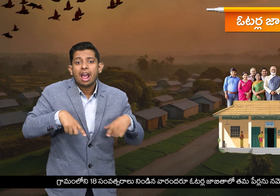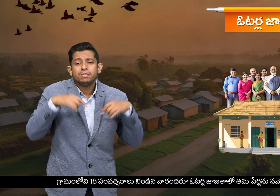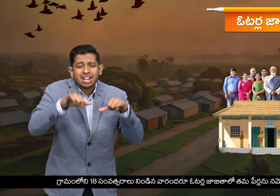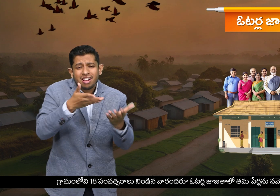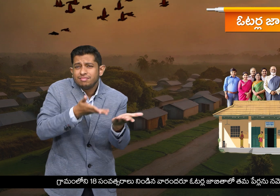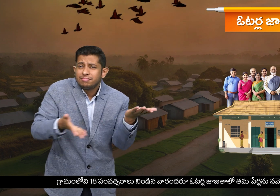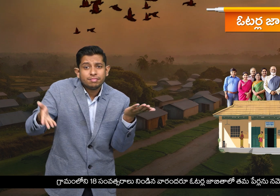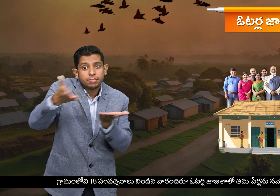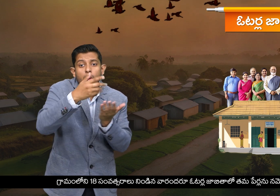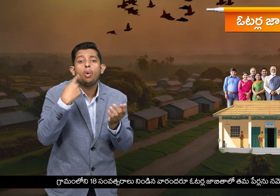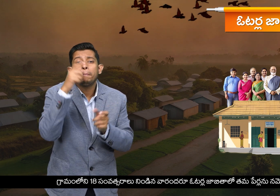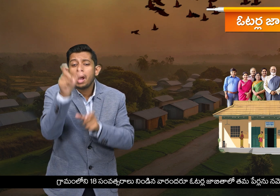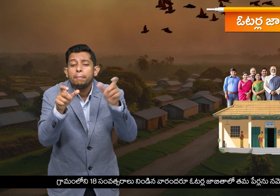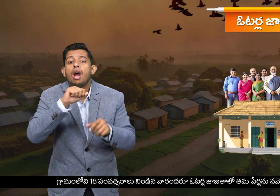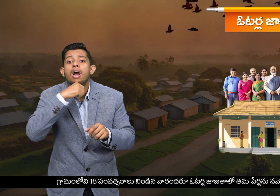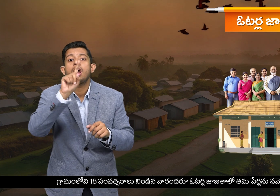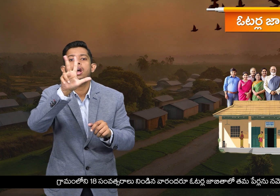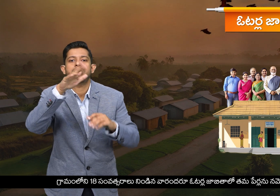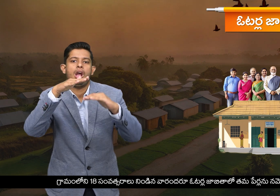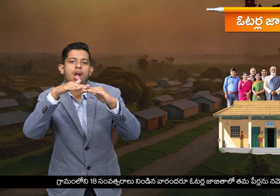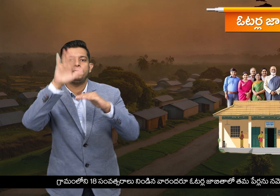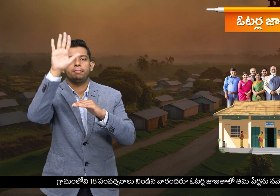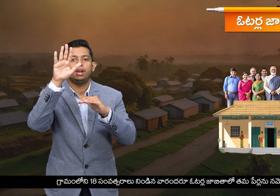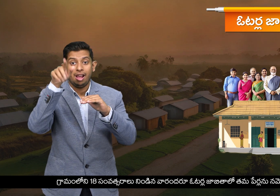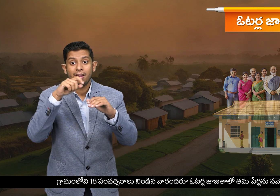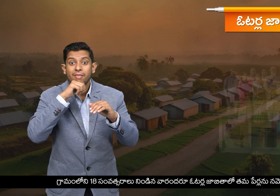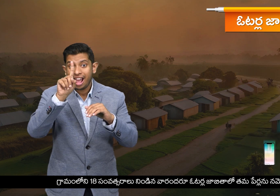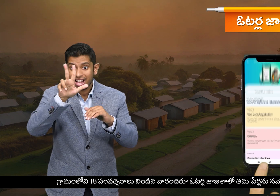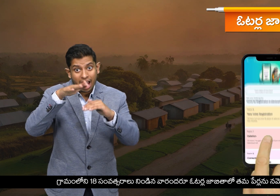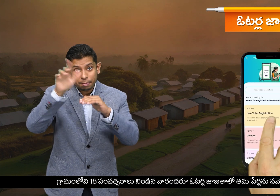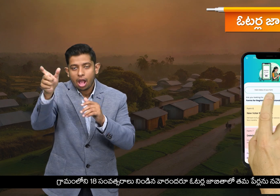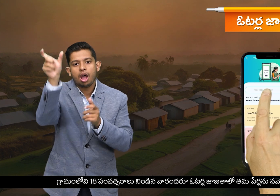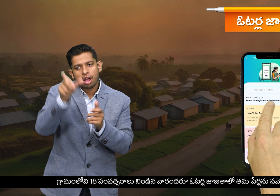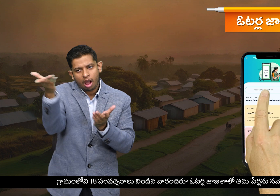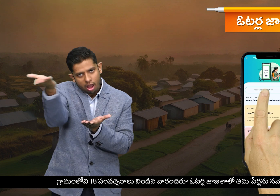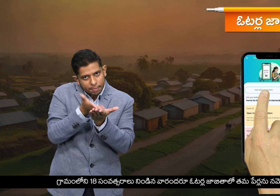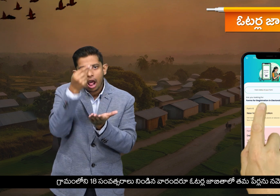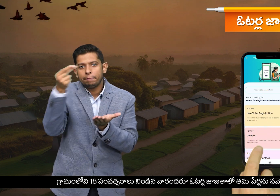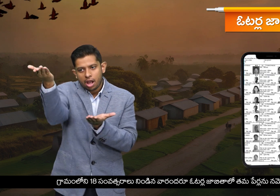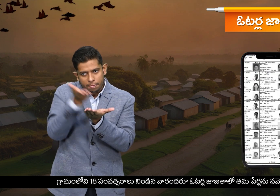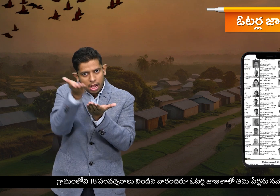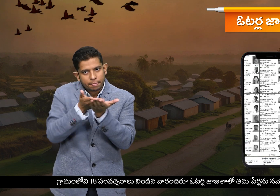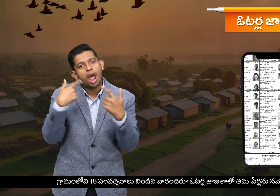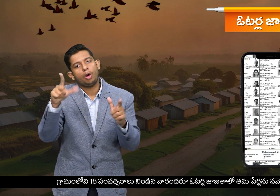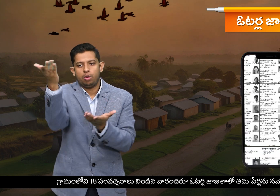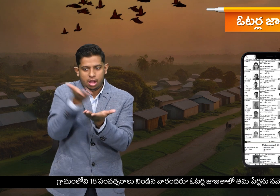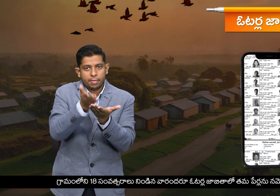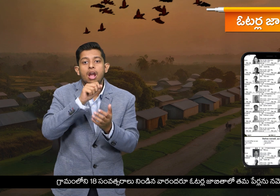గ్రామంలోని 18 సంవత్సరాలు నిండిన వారందరూ ఓటర్ల జాబితాలో తమ పేర్లను నమోదు చేసుకోవాలి.